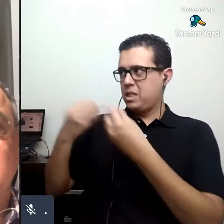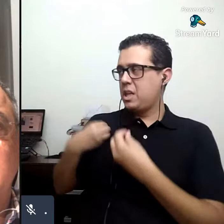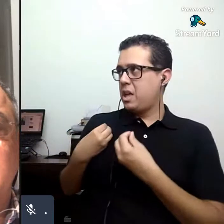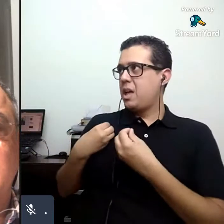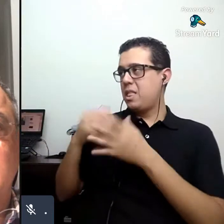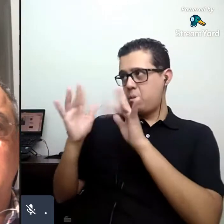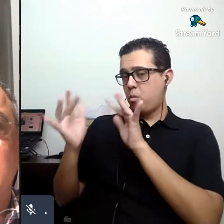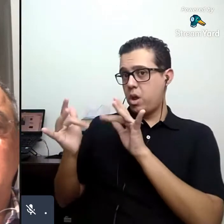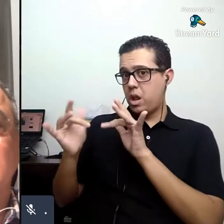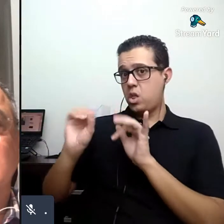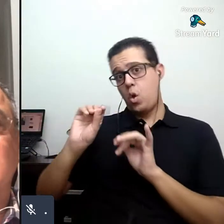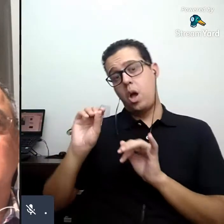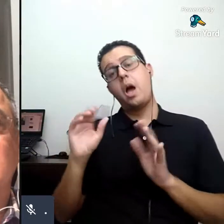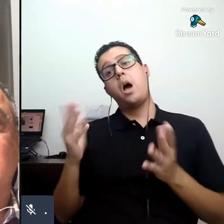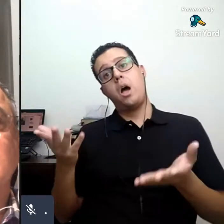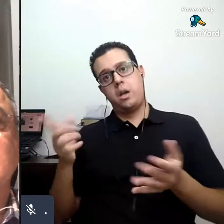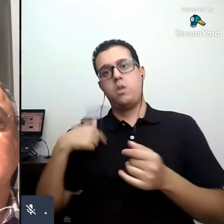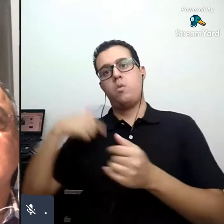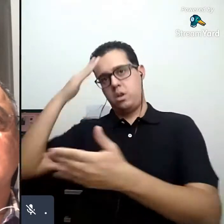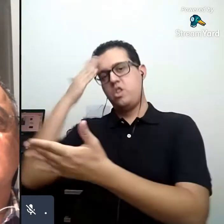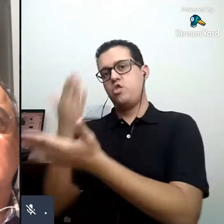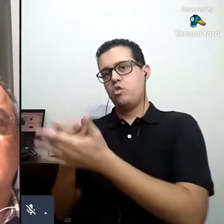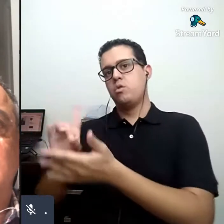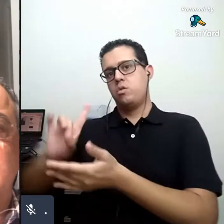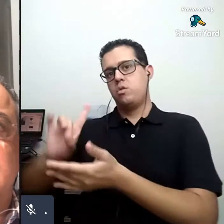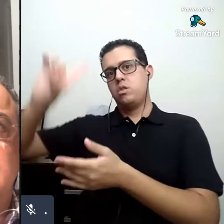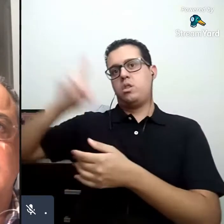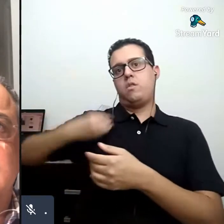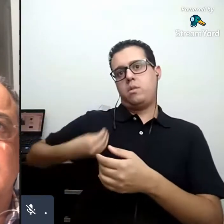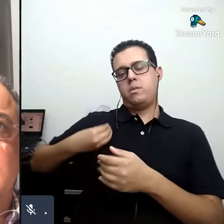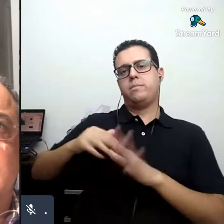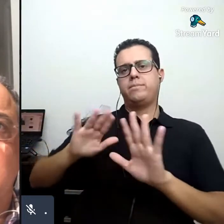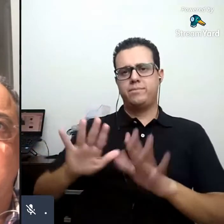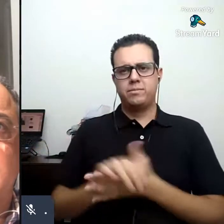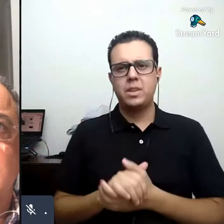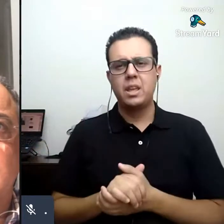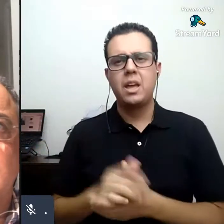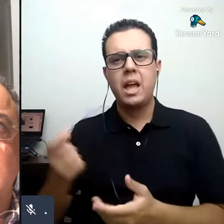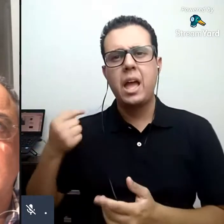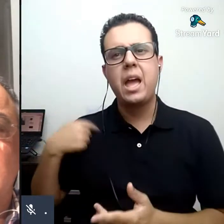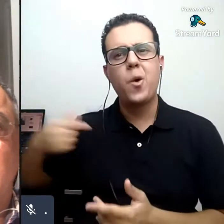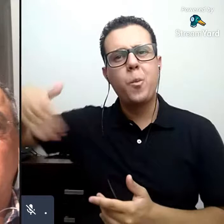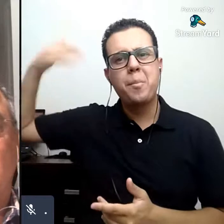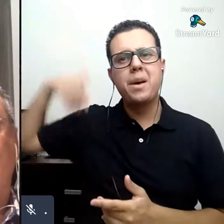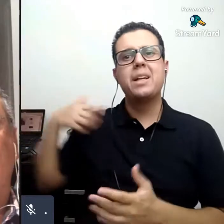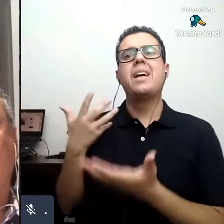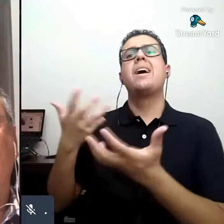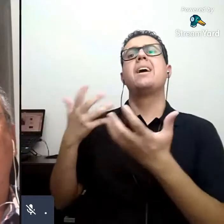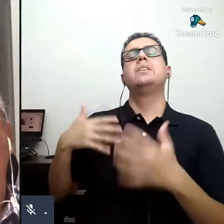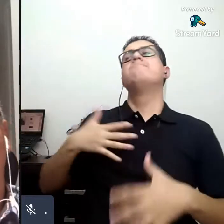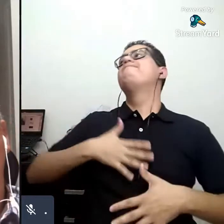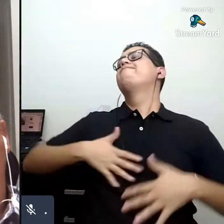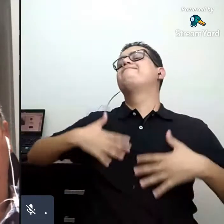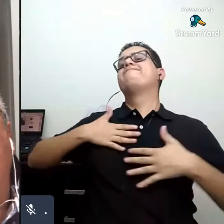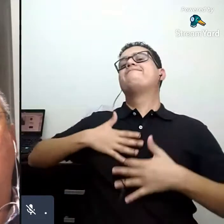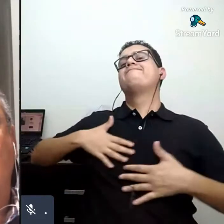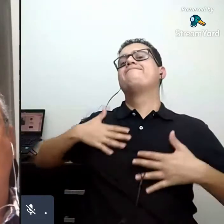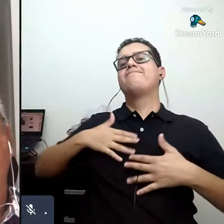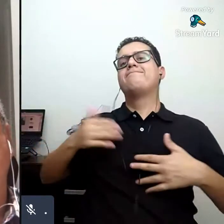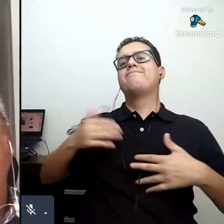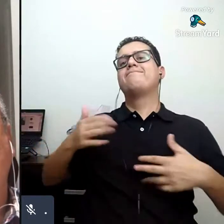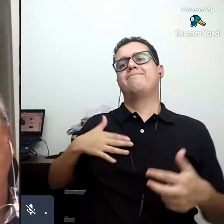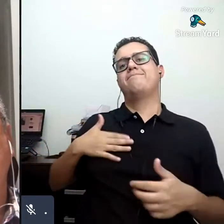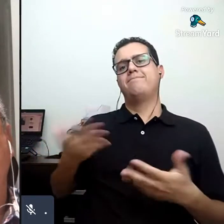quê? Na verdade, eu estava atrás da minha satisfação naquele momento. Quando eu olho